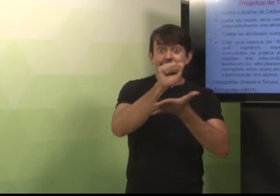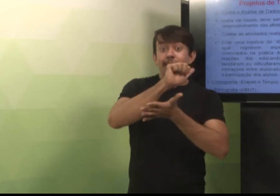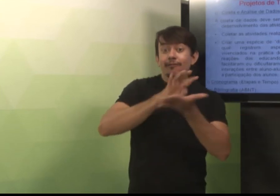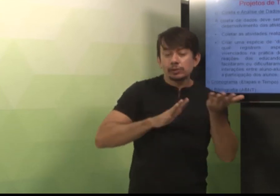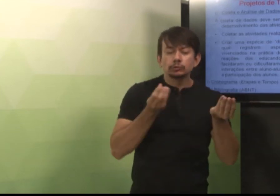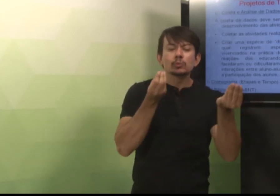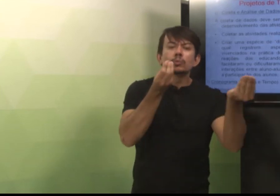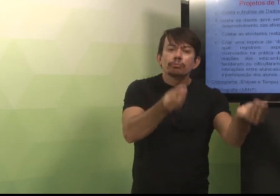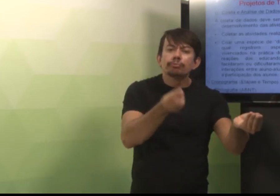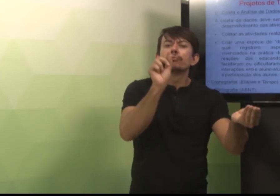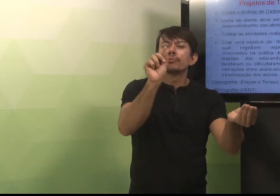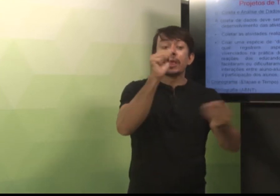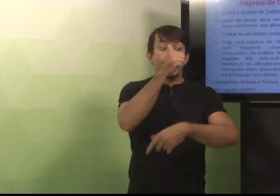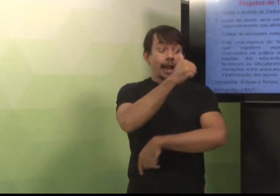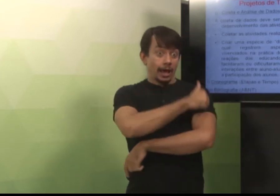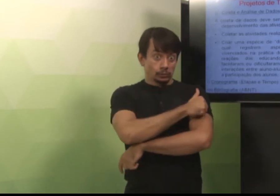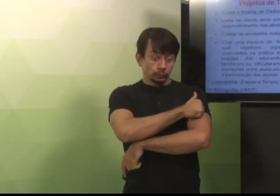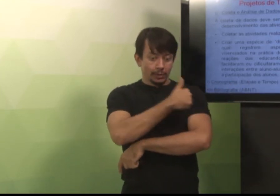Então, você vai oferecer essa atividade aos alunos.